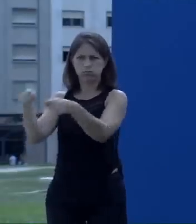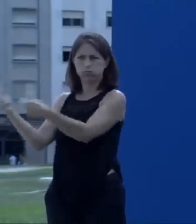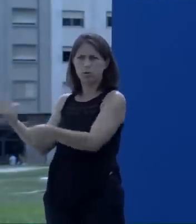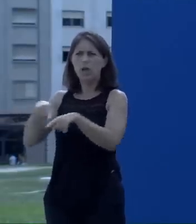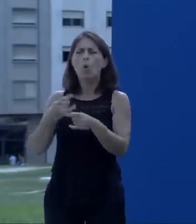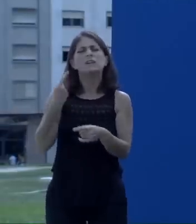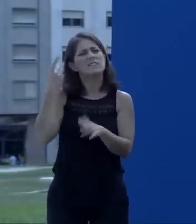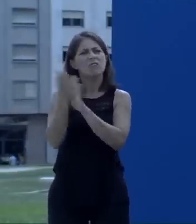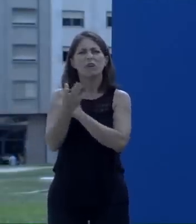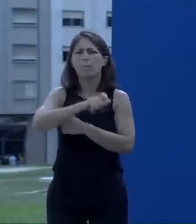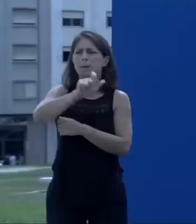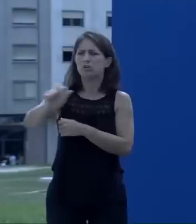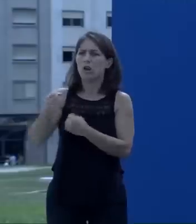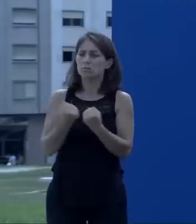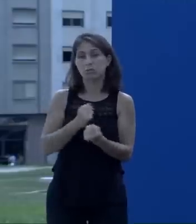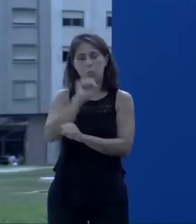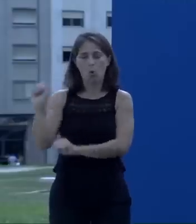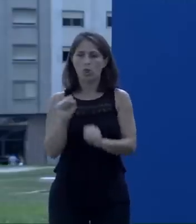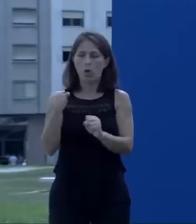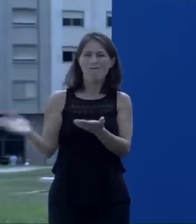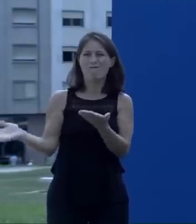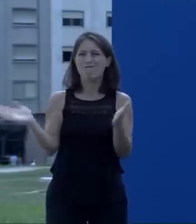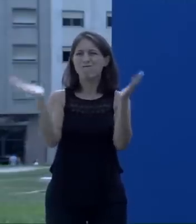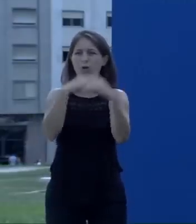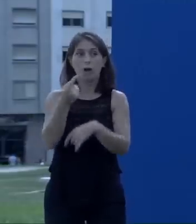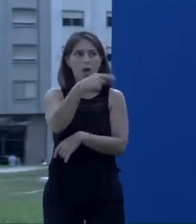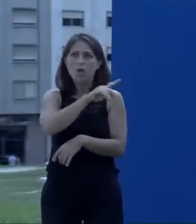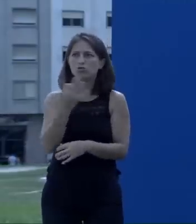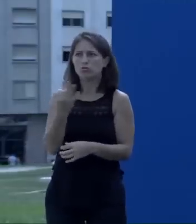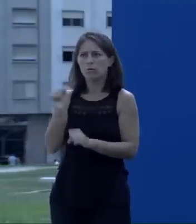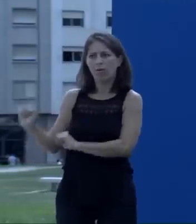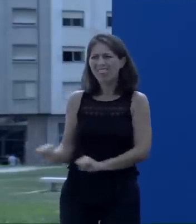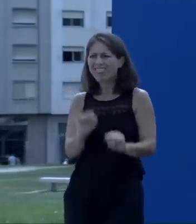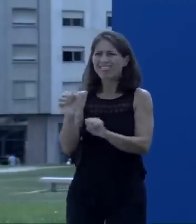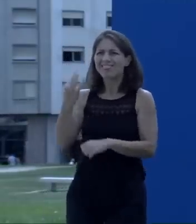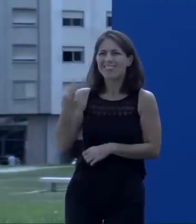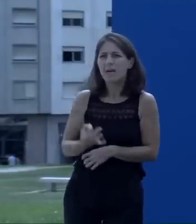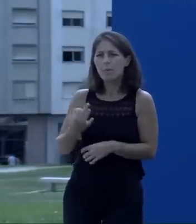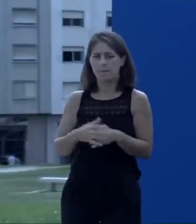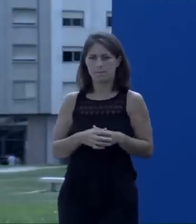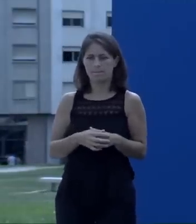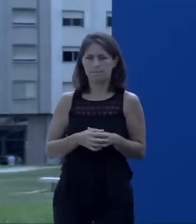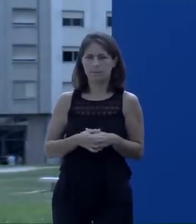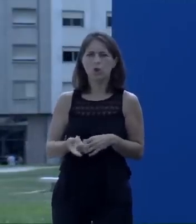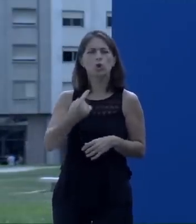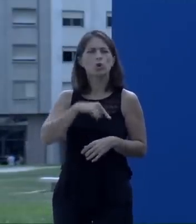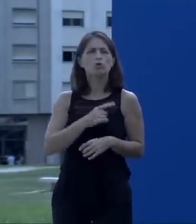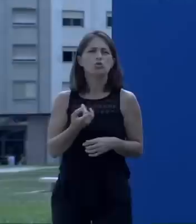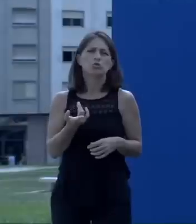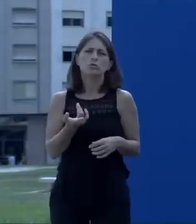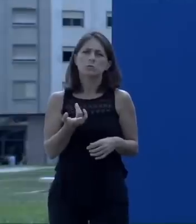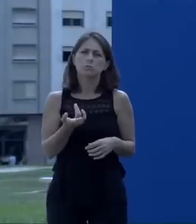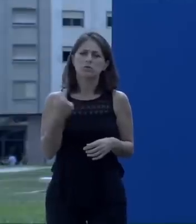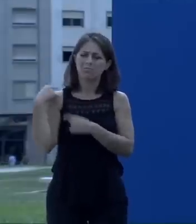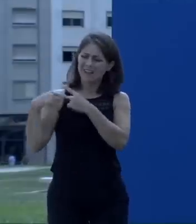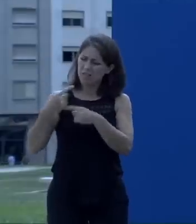desprotexendo completamente a cidadanía nuns tempos de crise cando eles tiñan que ser aqueles que nos amparasen. Non somos máis que herdeiros de toda esa